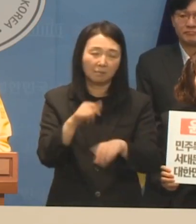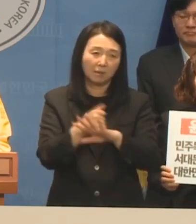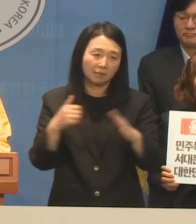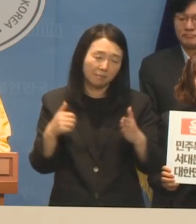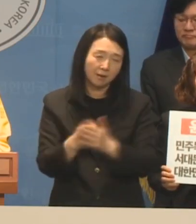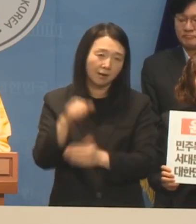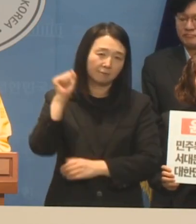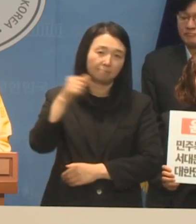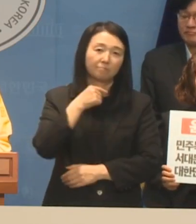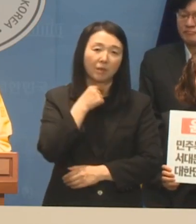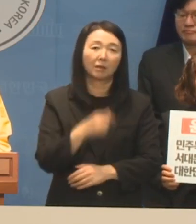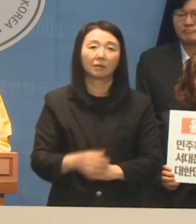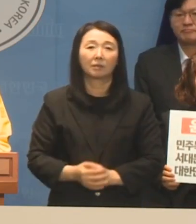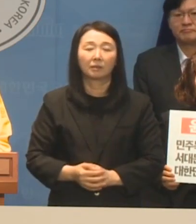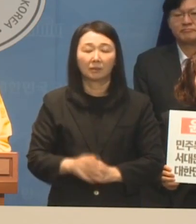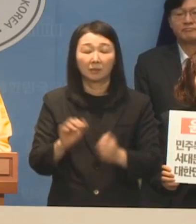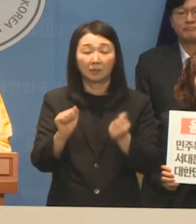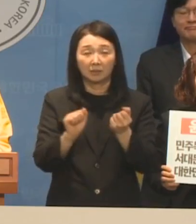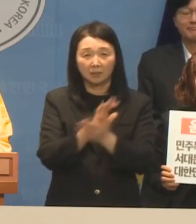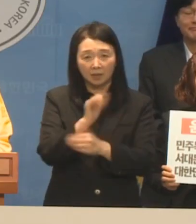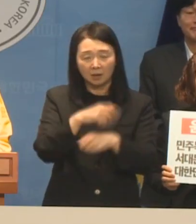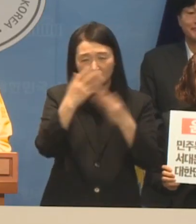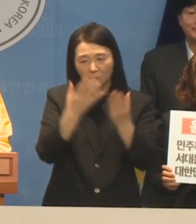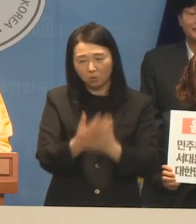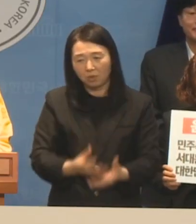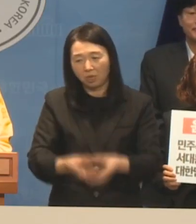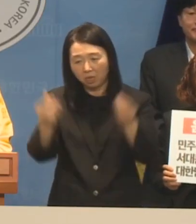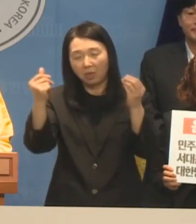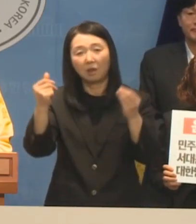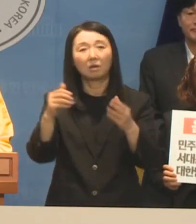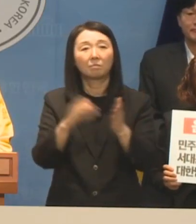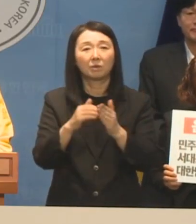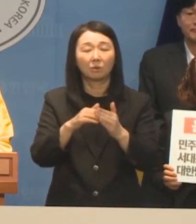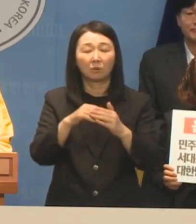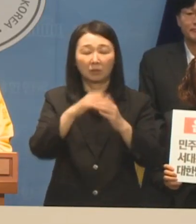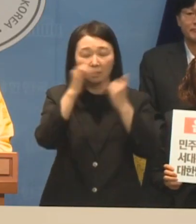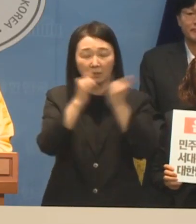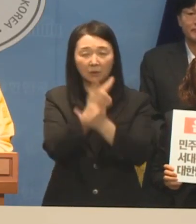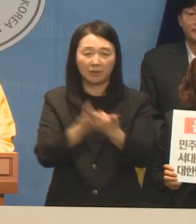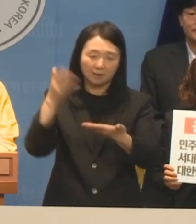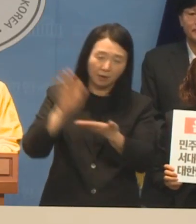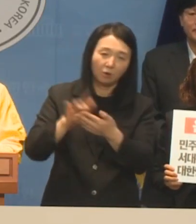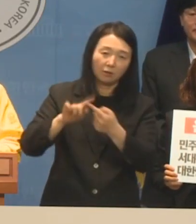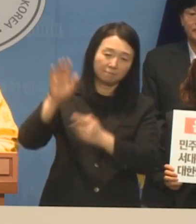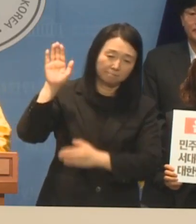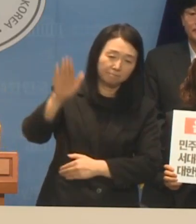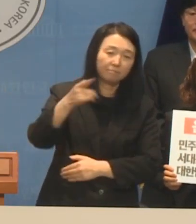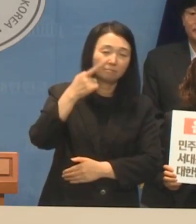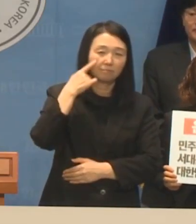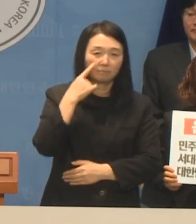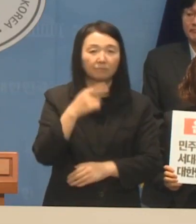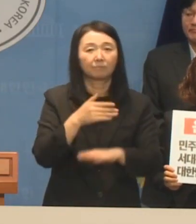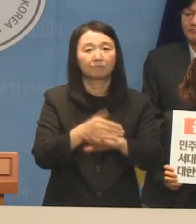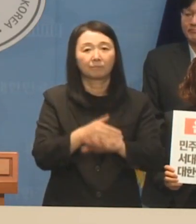끝까지 싸우겠습니다. 내란 세력 척결하고 사회 대개혁으로 나아갑시다. 감사합니다.